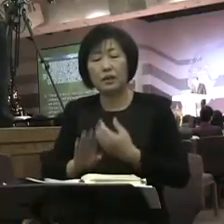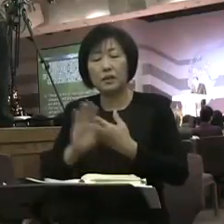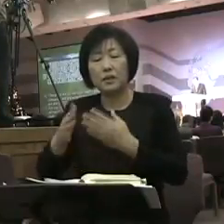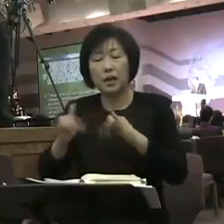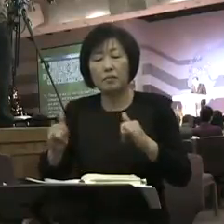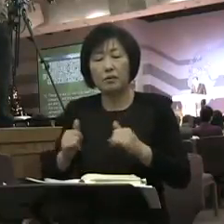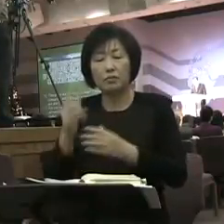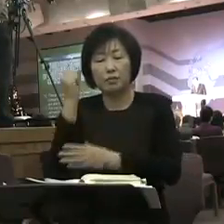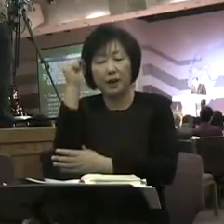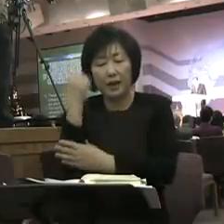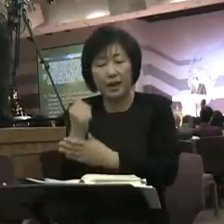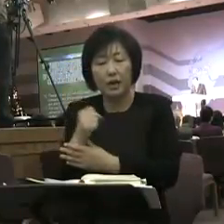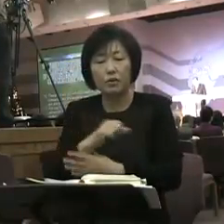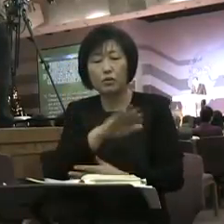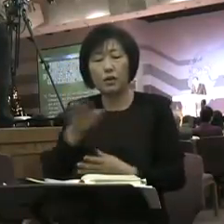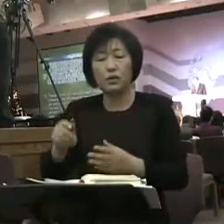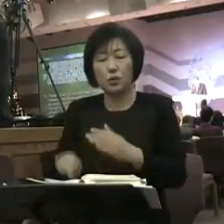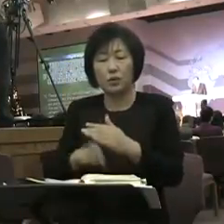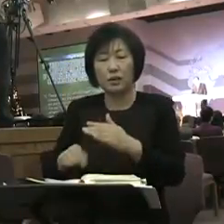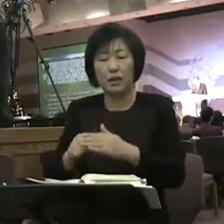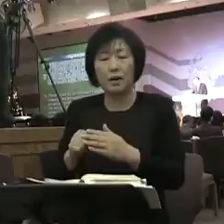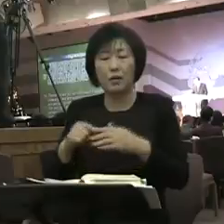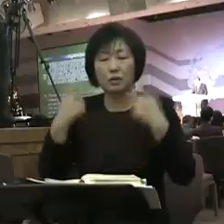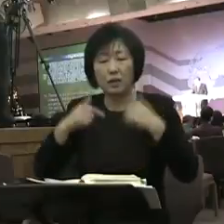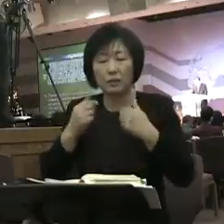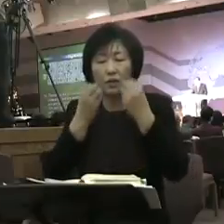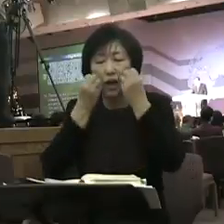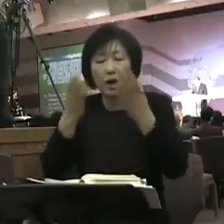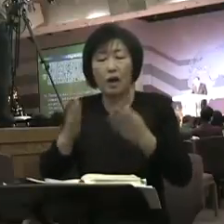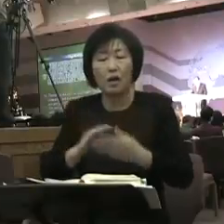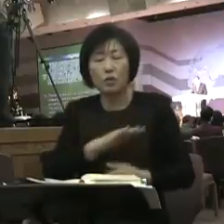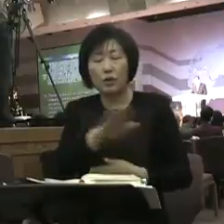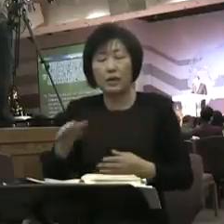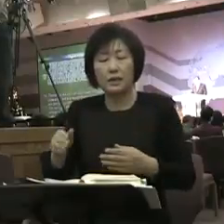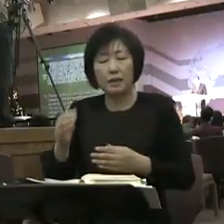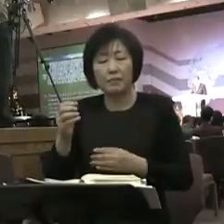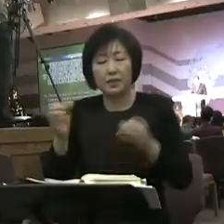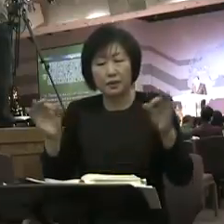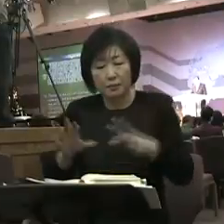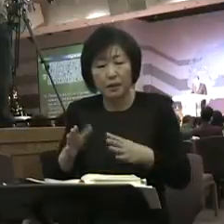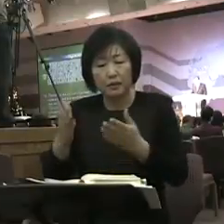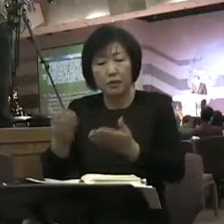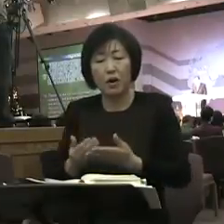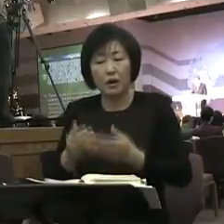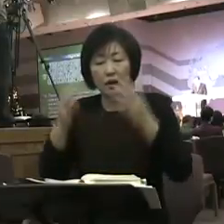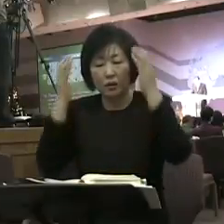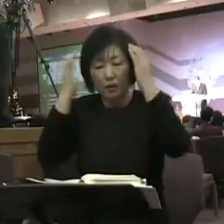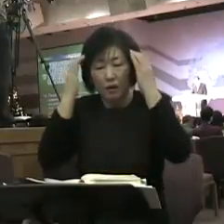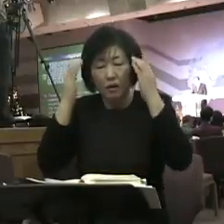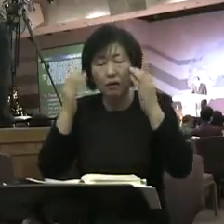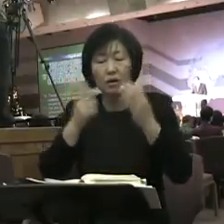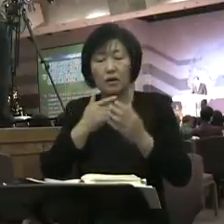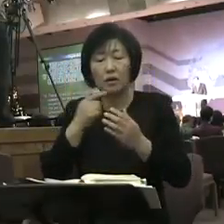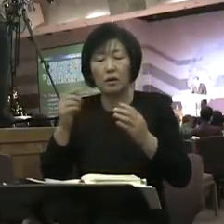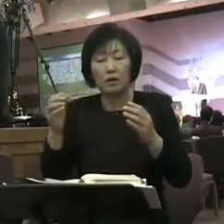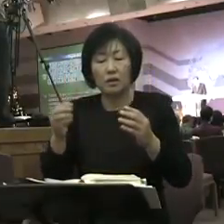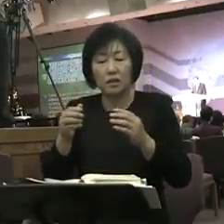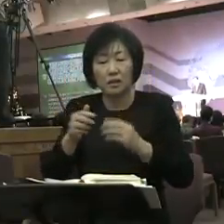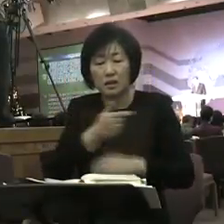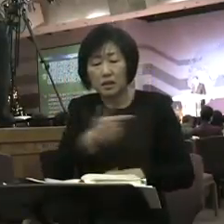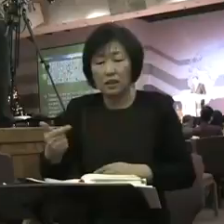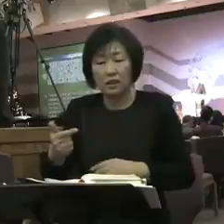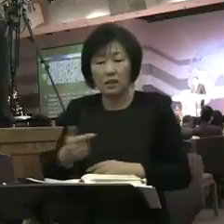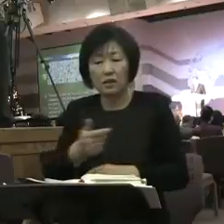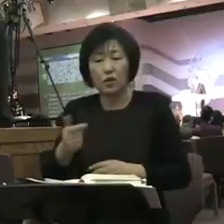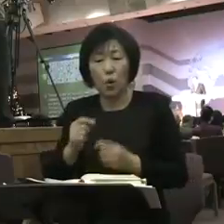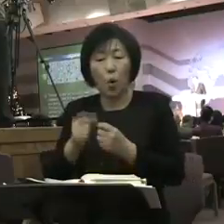아니하니 겉사람은 혹평하 우리의 속은 말로스럽도다. 우리의 잠시 받는 환난에 경한 것이 지극히